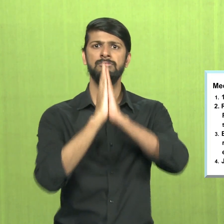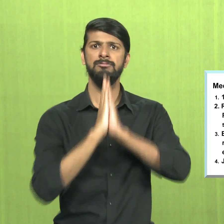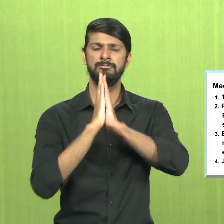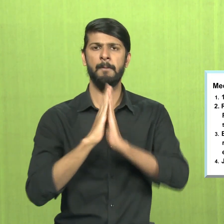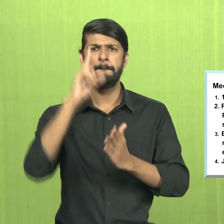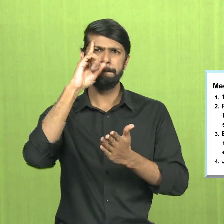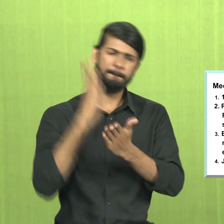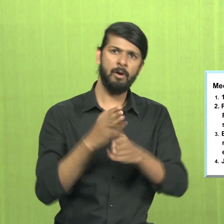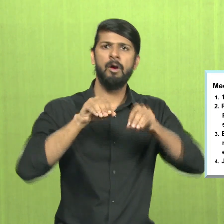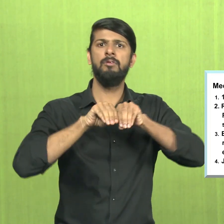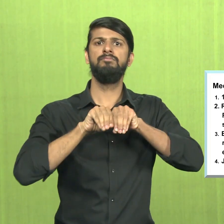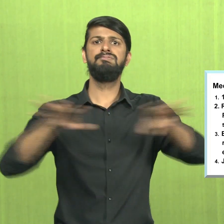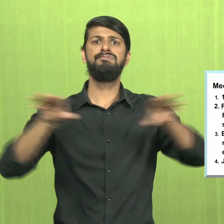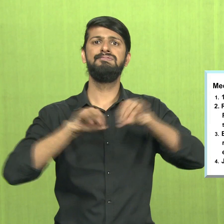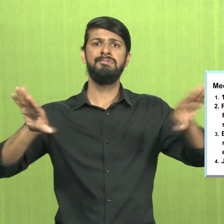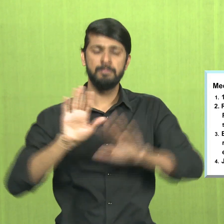प्राइमरी एंड इंपोर्टेंट रिलेशंस